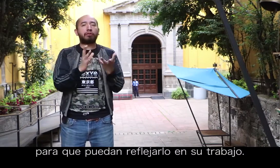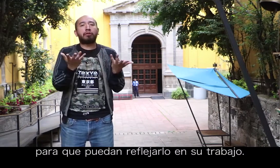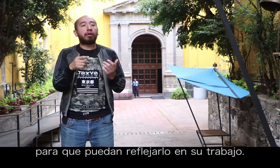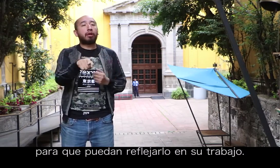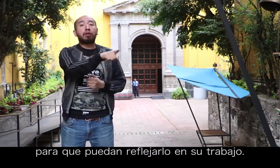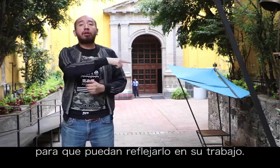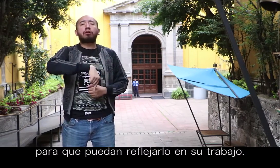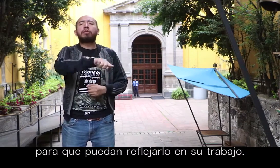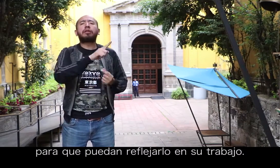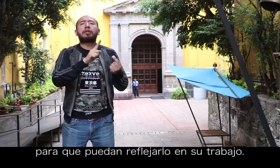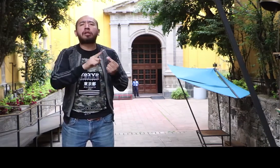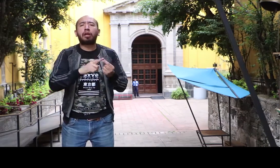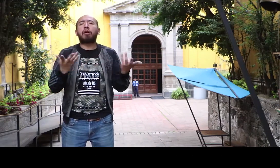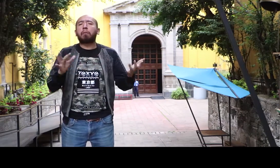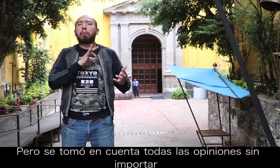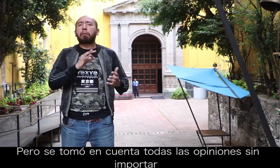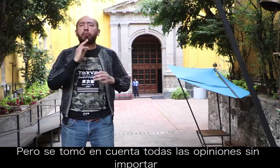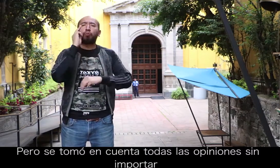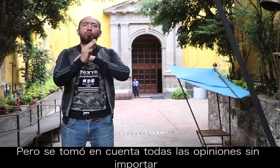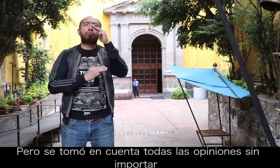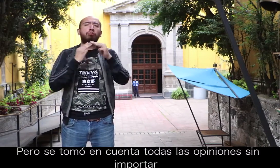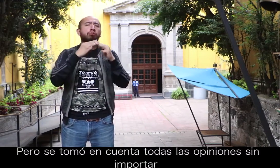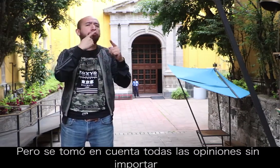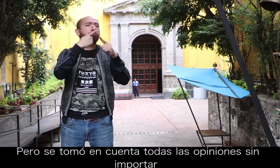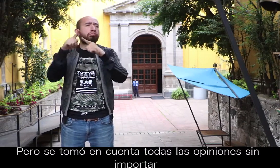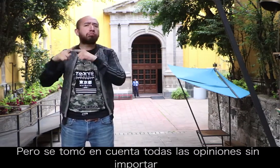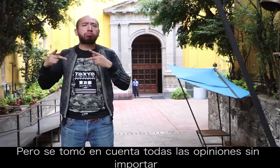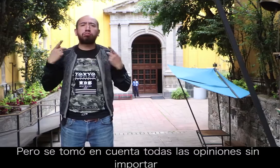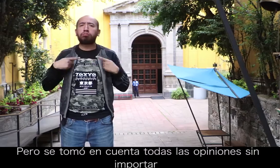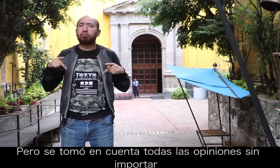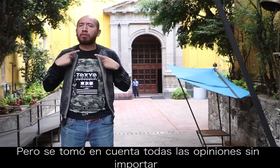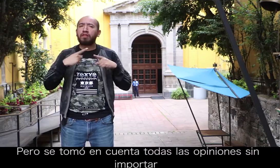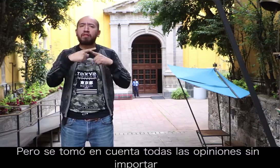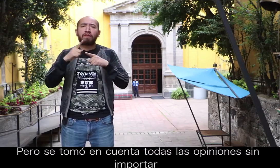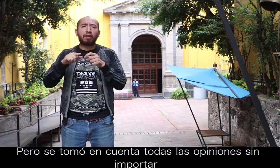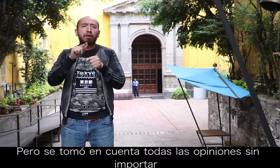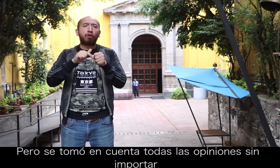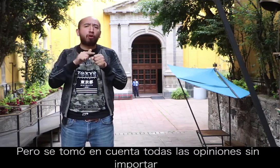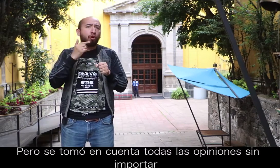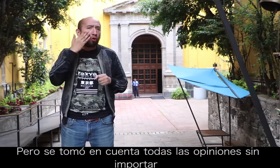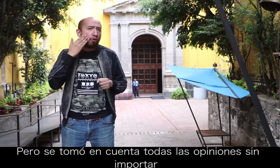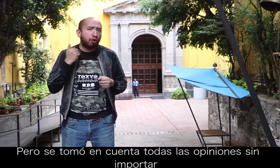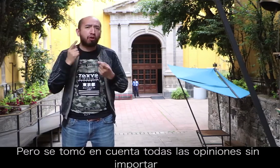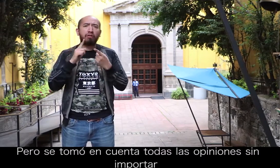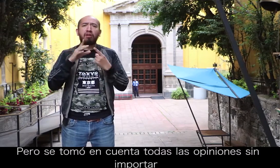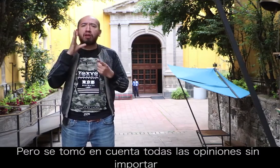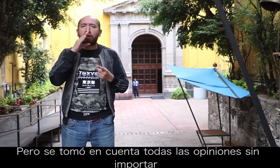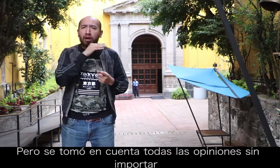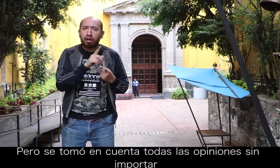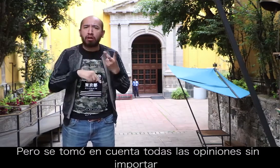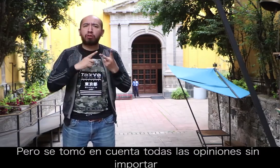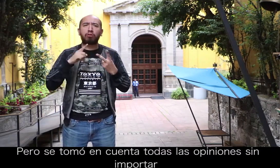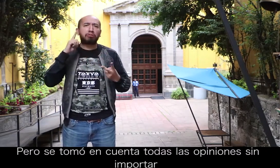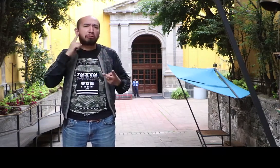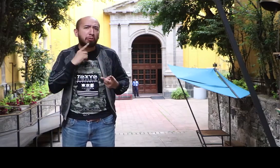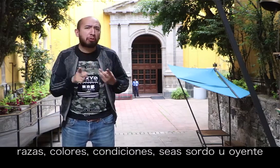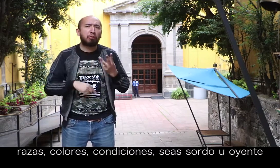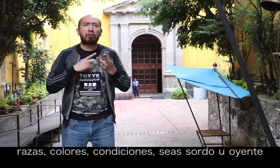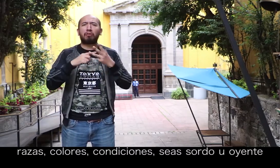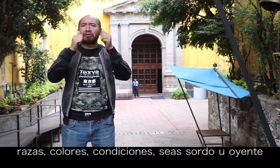en su trabajo. Pero se tomó en cuenta todas las opiniones, sin importar razas,